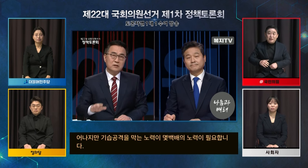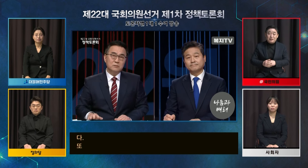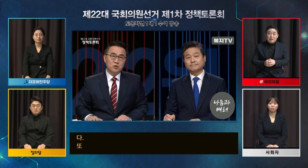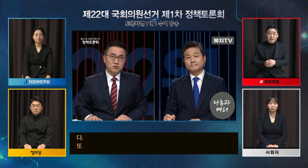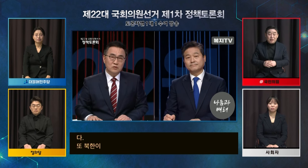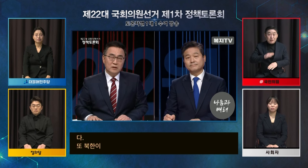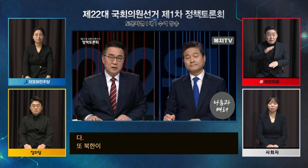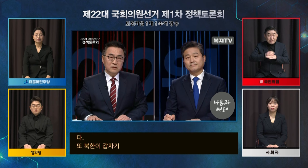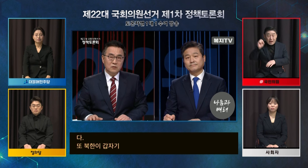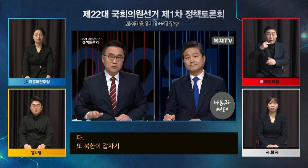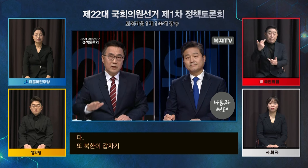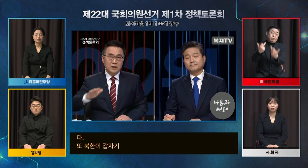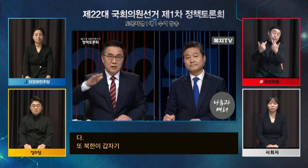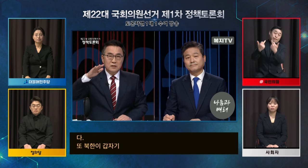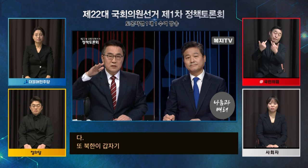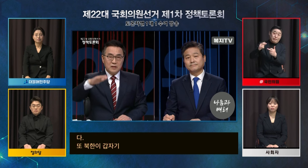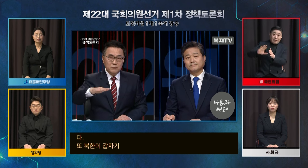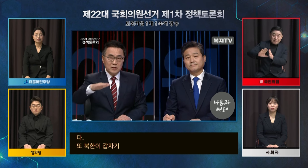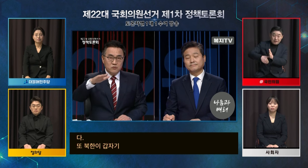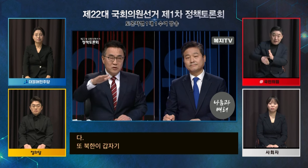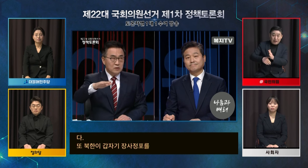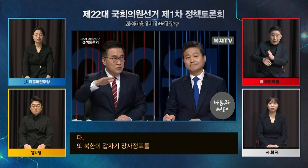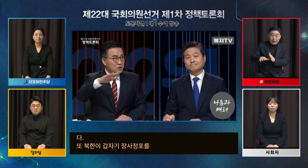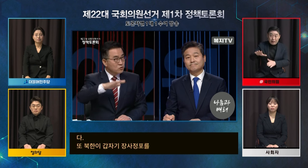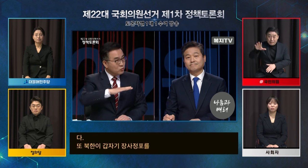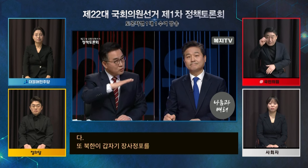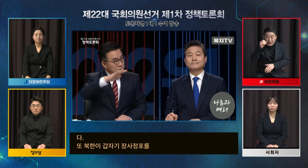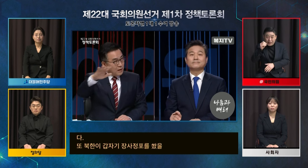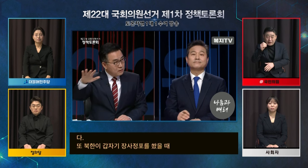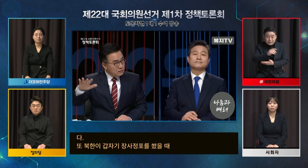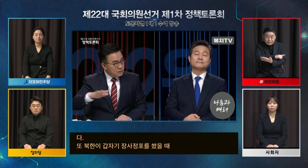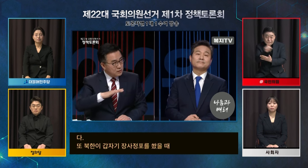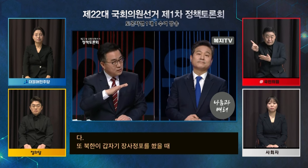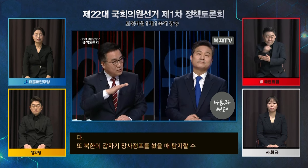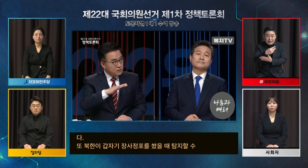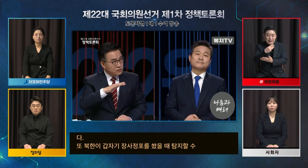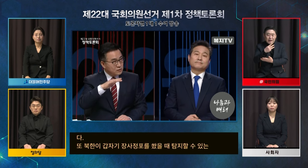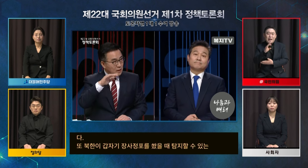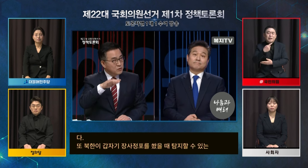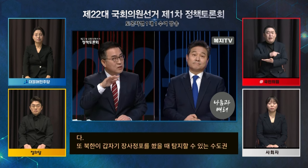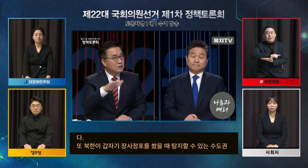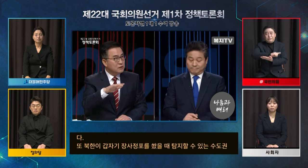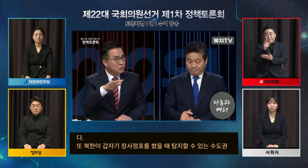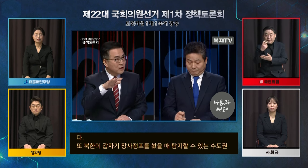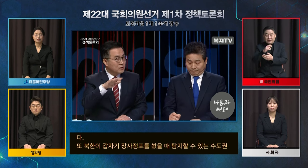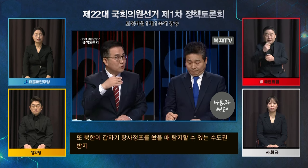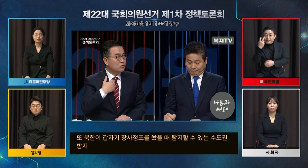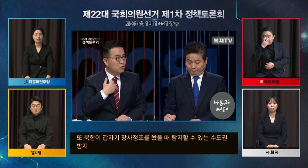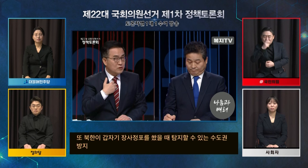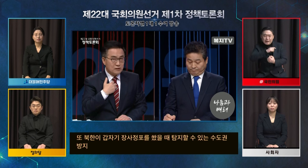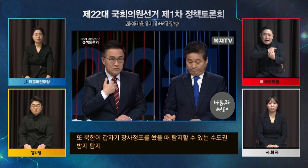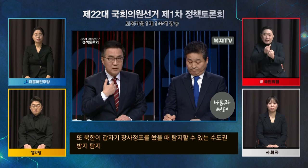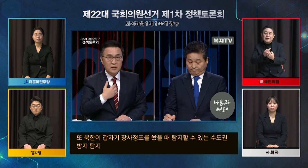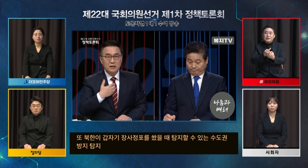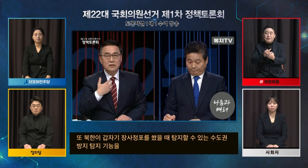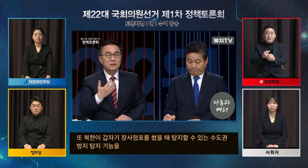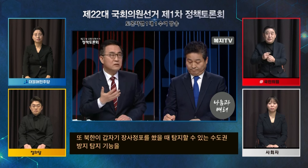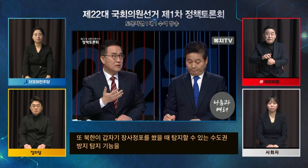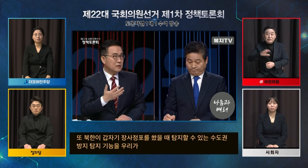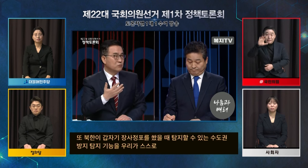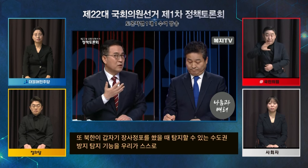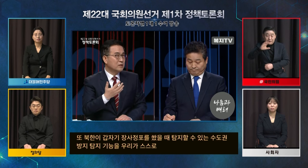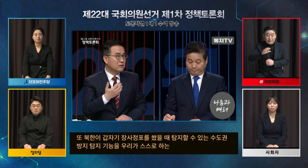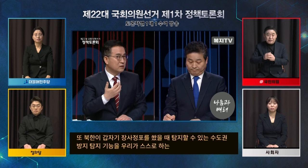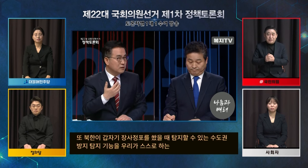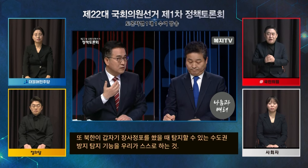갑자기 장사정포를 쏜다거나 할 경우에 그걸 탐지할 수 있는 수도권 방어에서의 그런 탐지 기능을 우리가 스스로 물러가는 것 이런